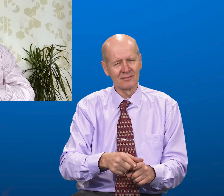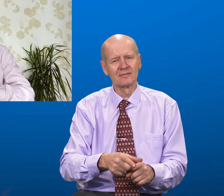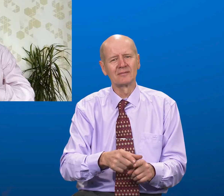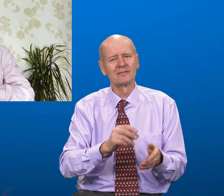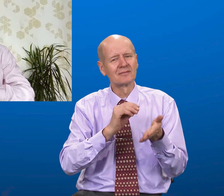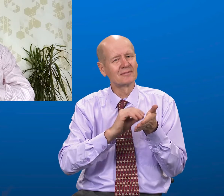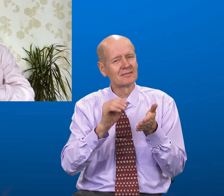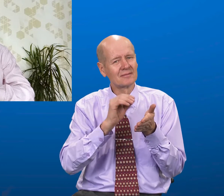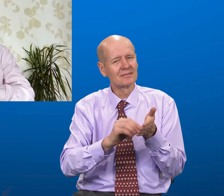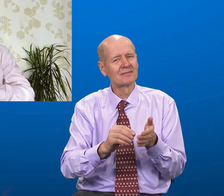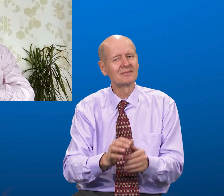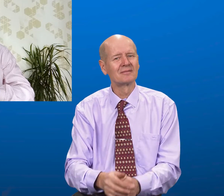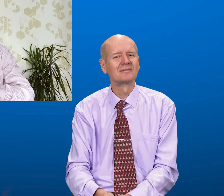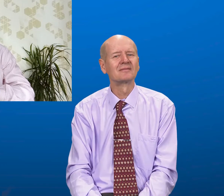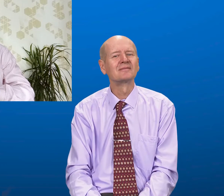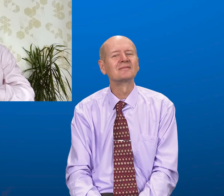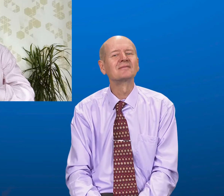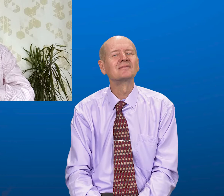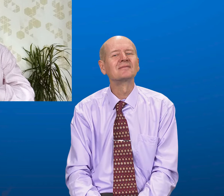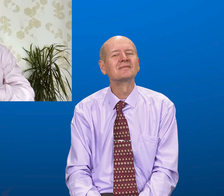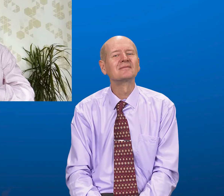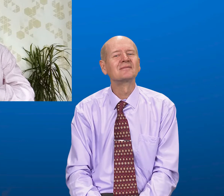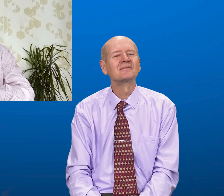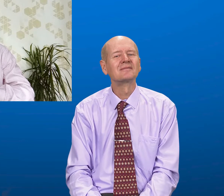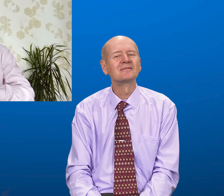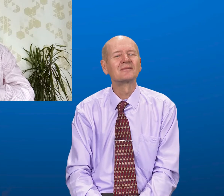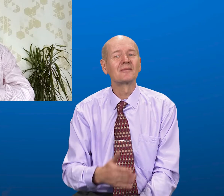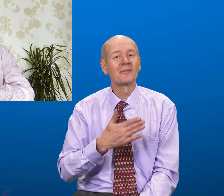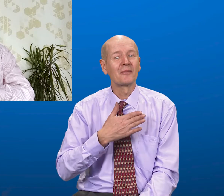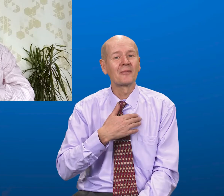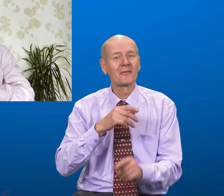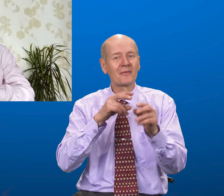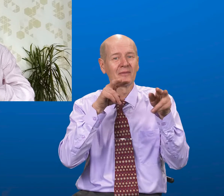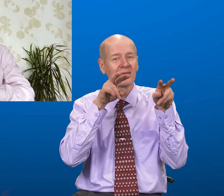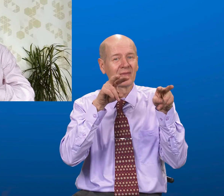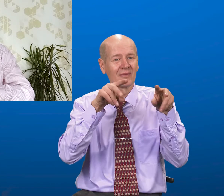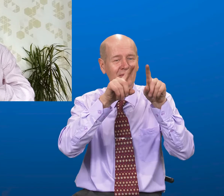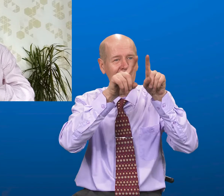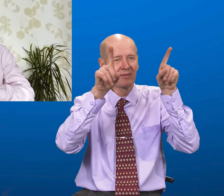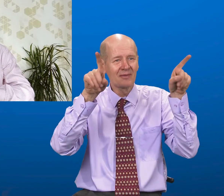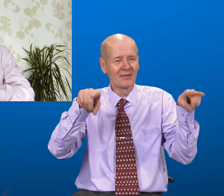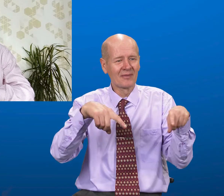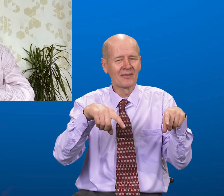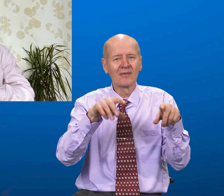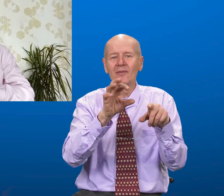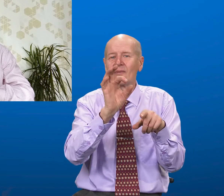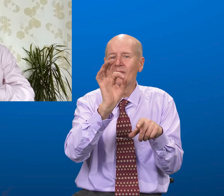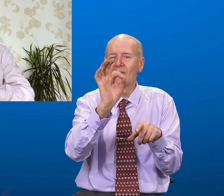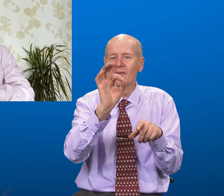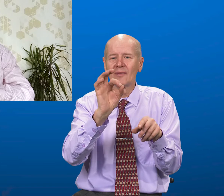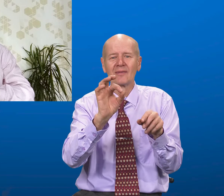подарено мне Господом, и записано оно было в моем свидетельстве о крещении. Это обетование